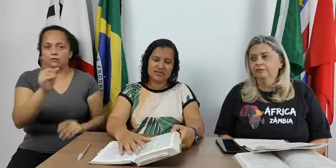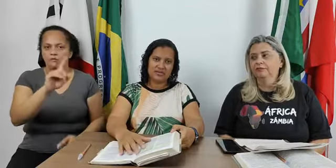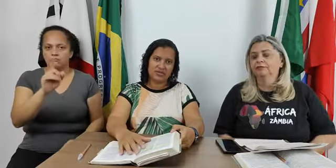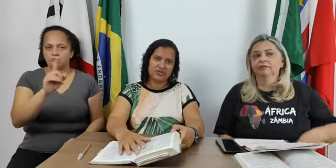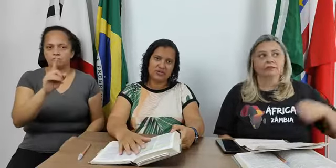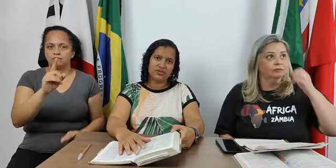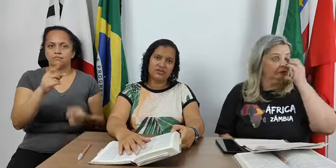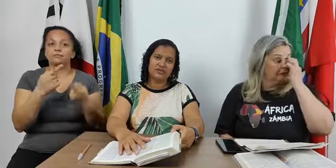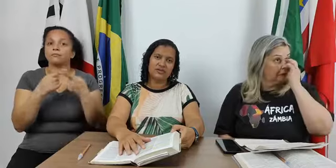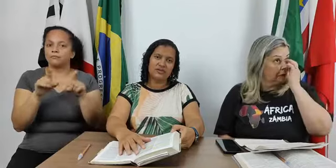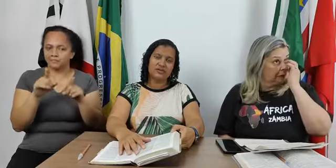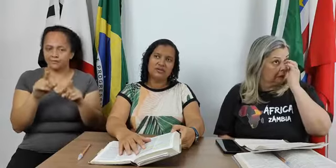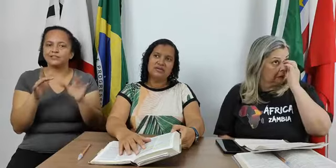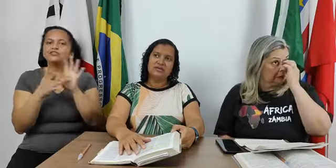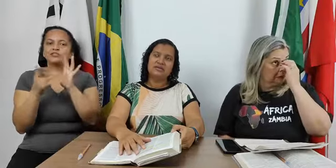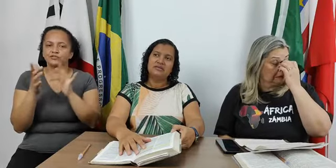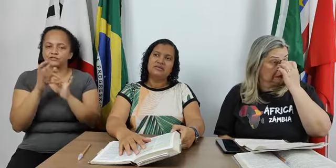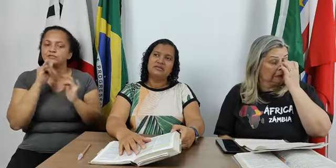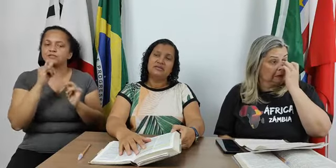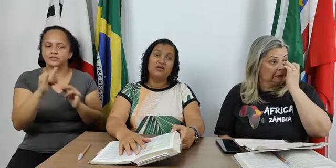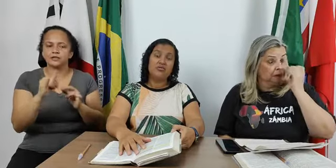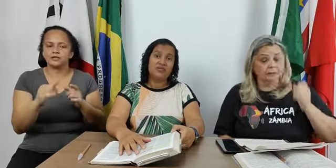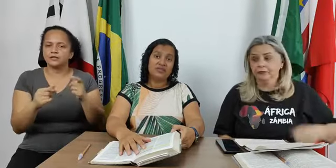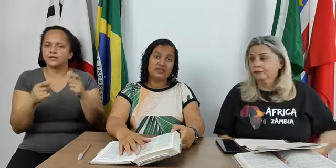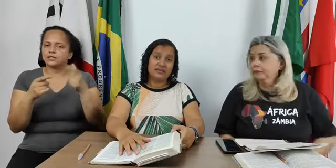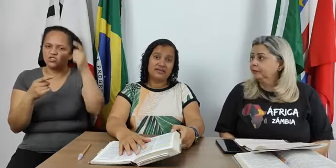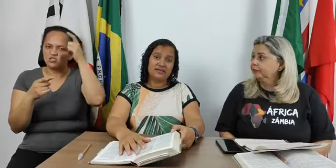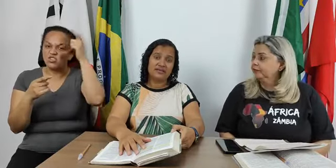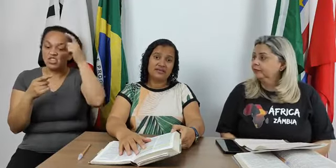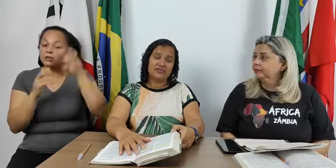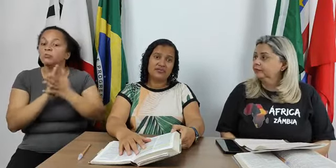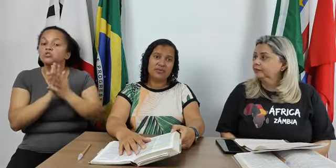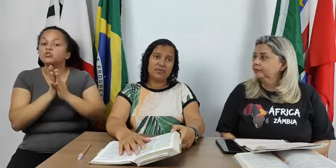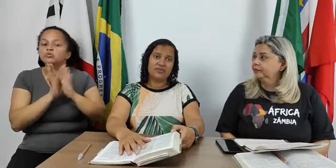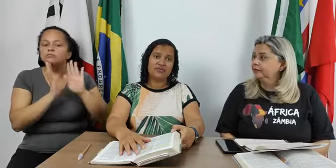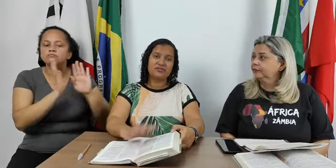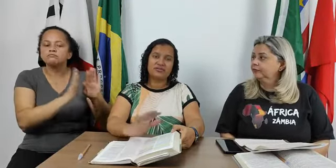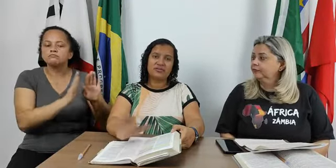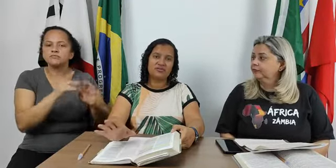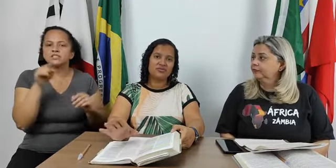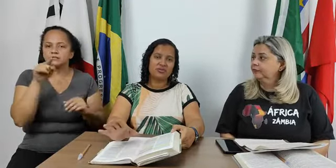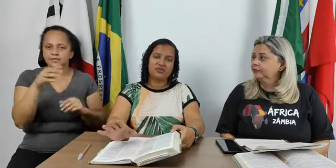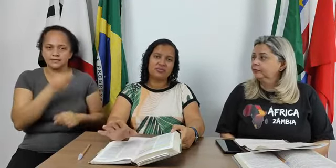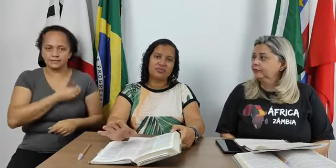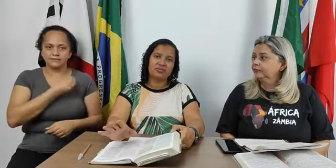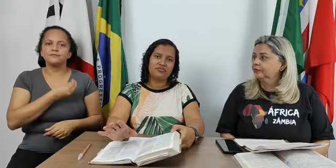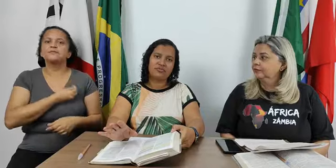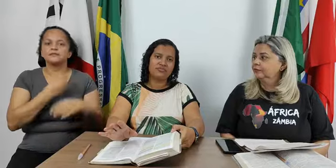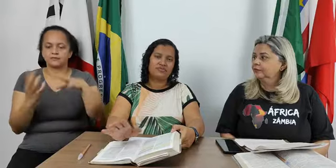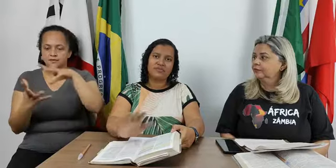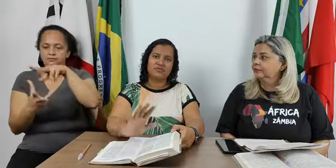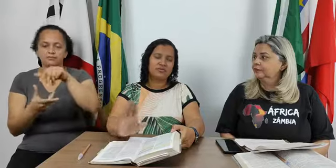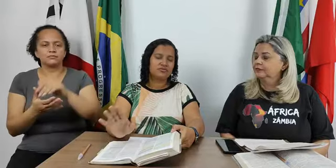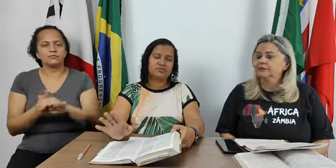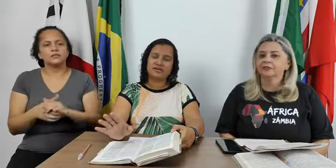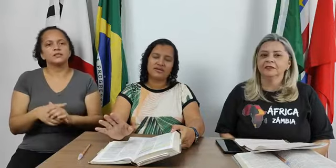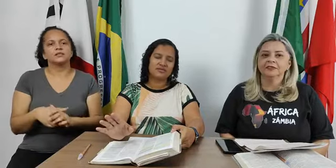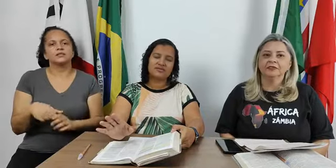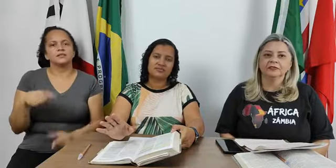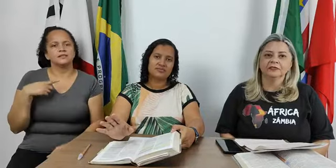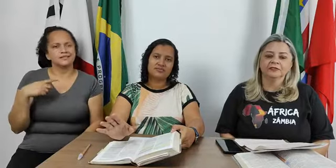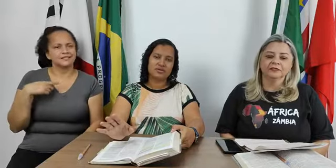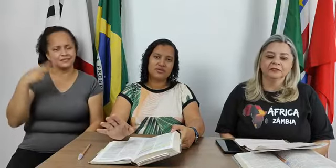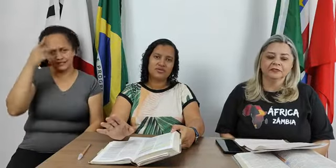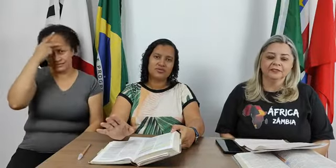muitas denominações e em algumas delas a gente aprende que se você não estiver na prova, Deus não